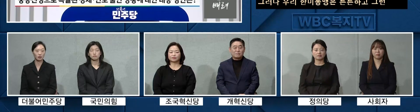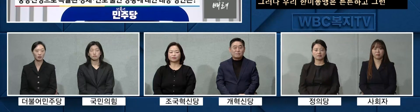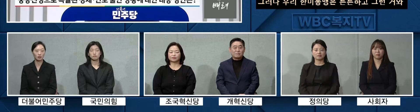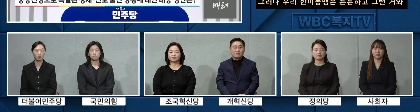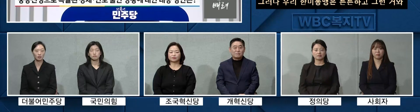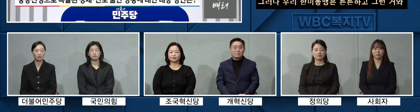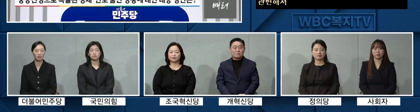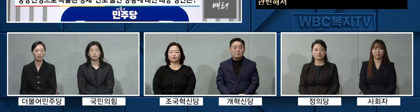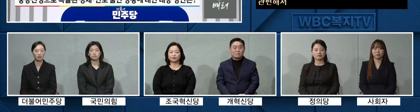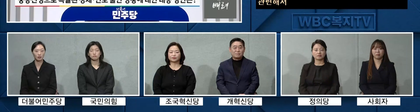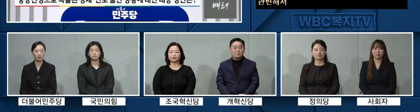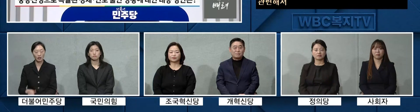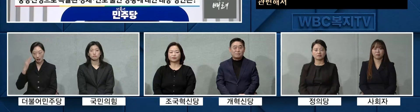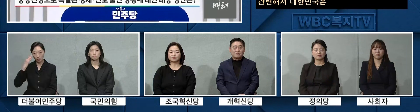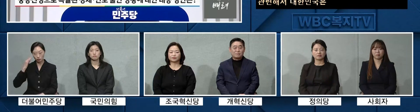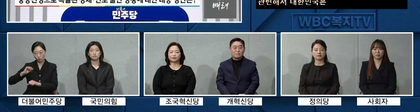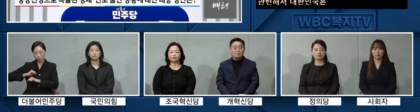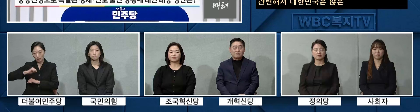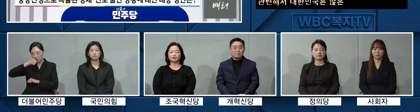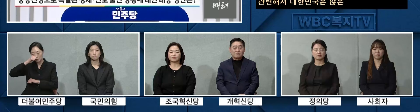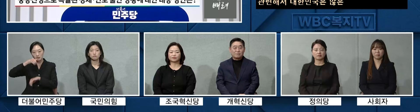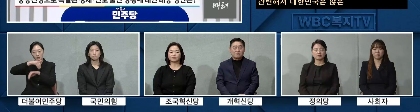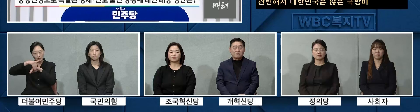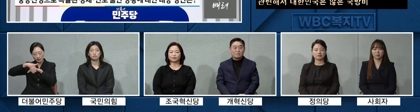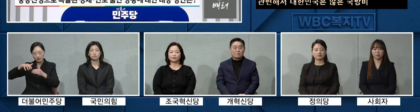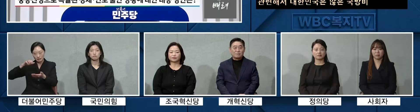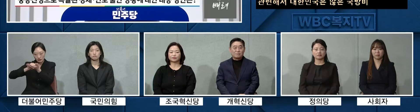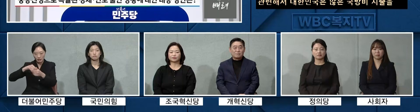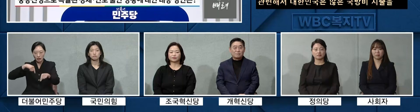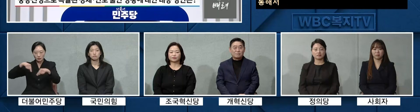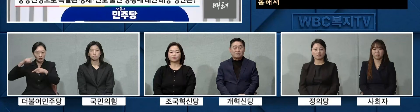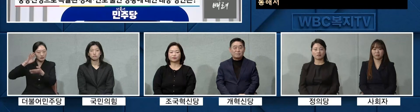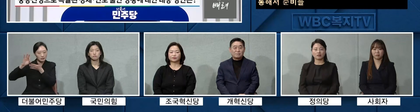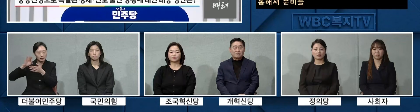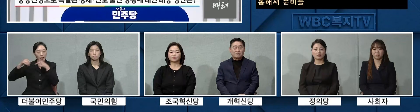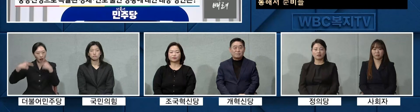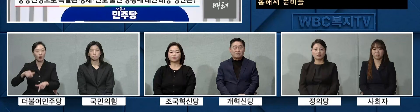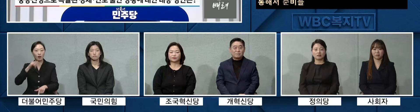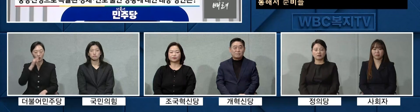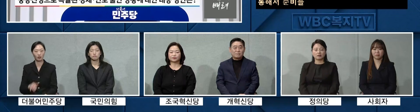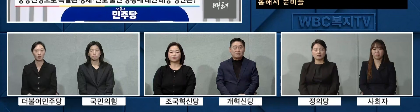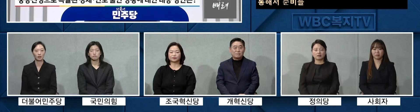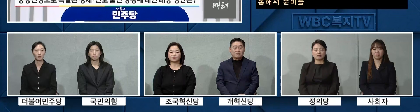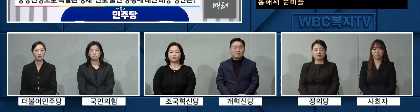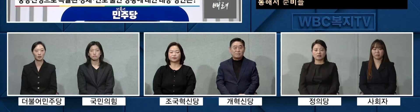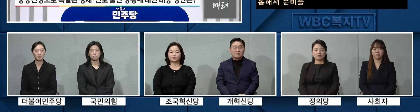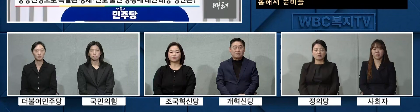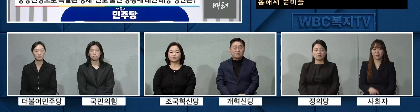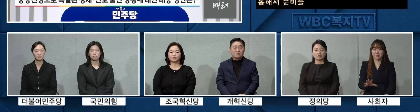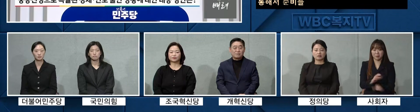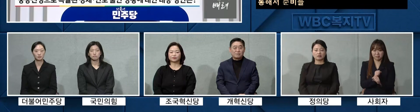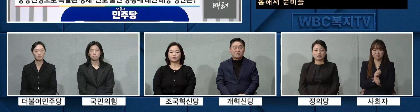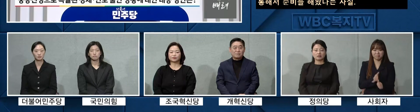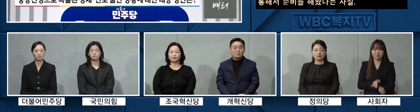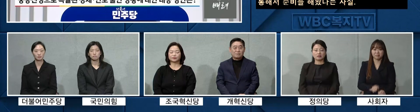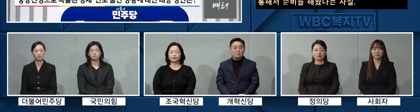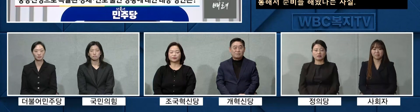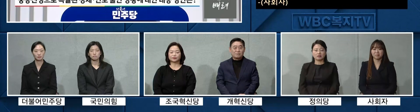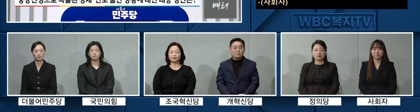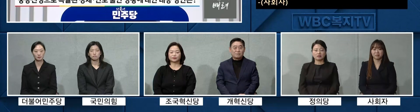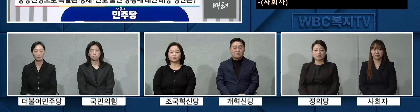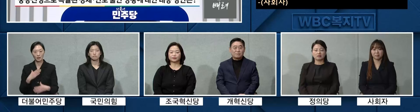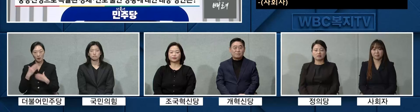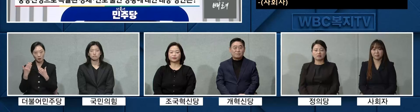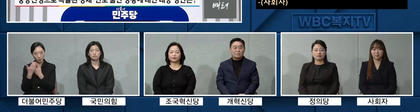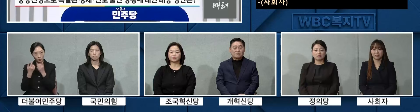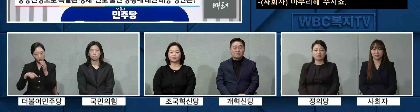많은 국방비 지출을 통해서 준비를 해왔다는 사실. 그래서 지금은 더욱 안보를 위해서 이런 부분에 대해서는